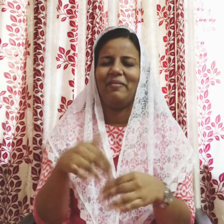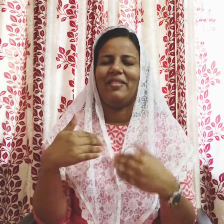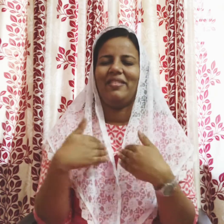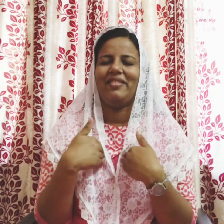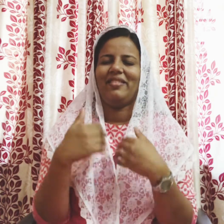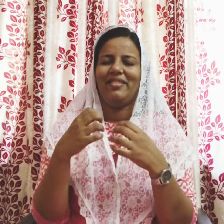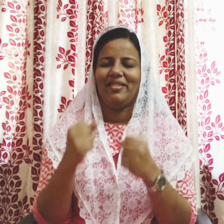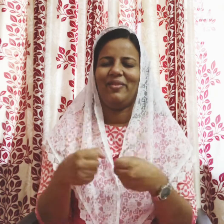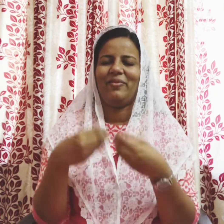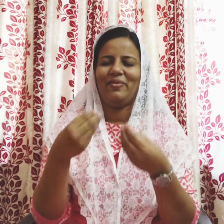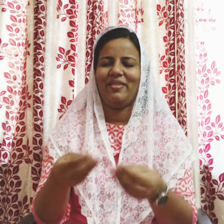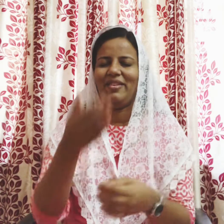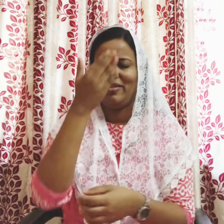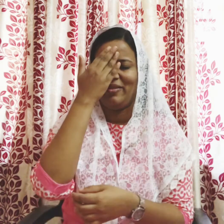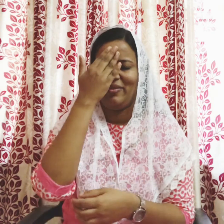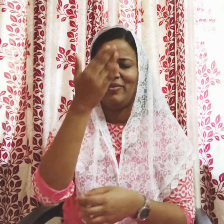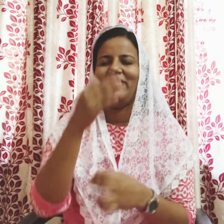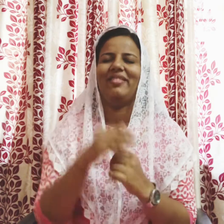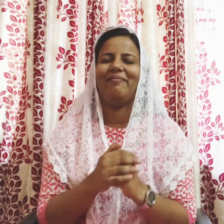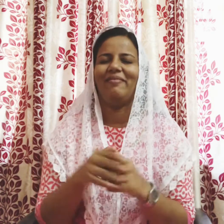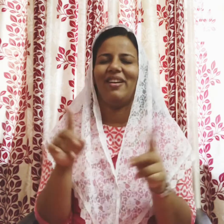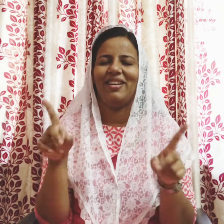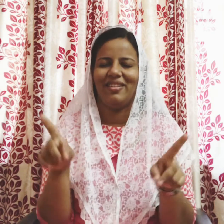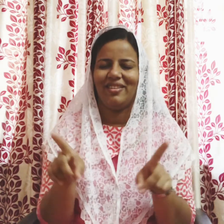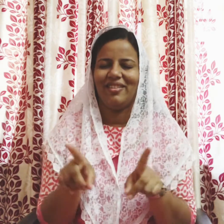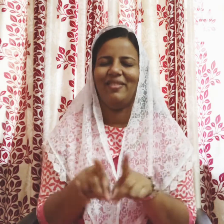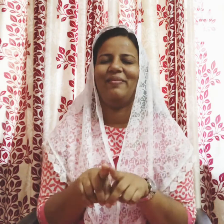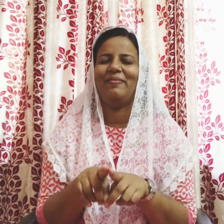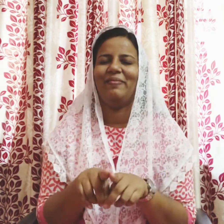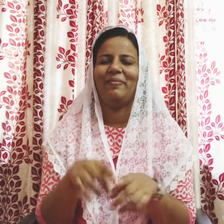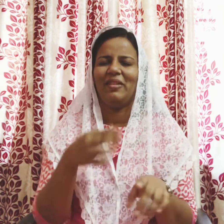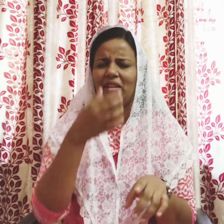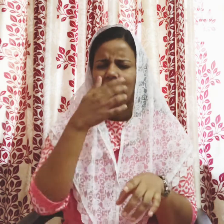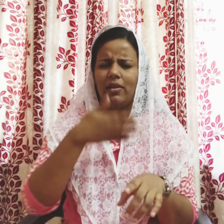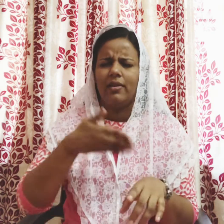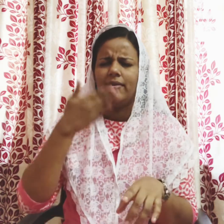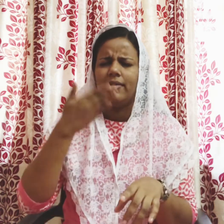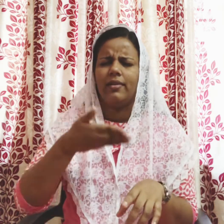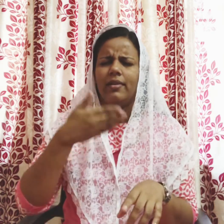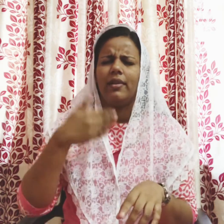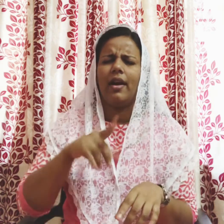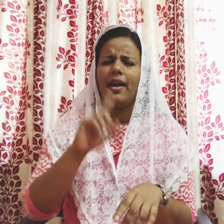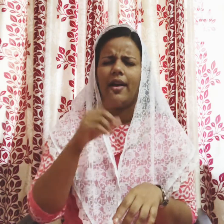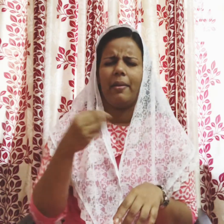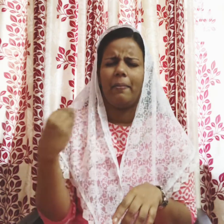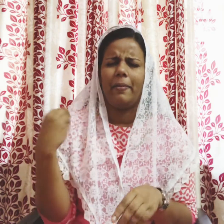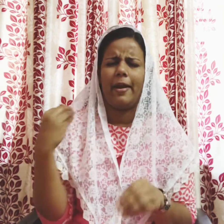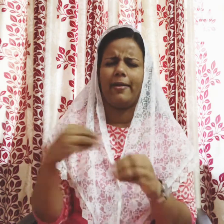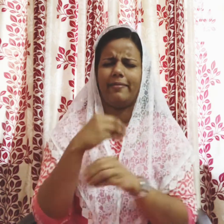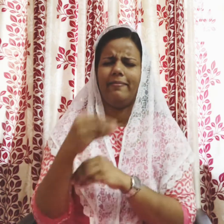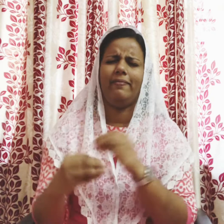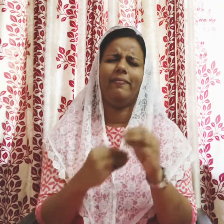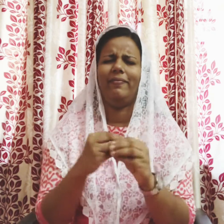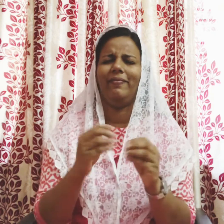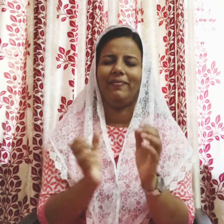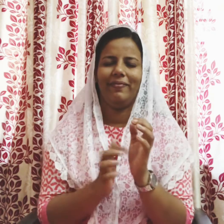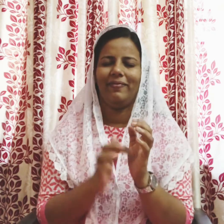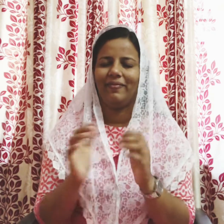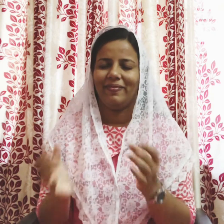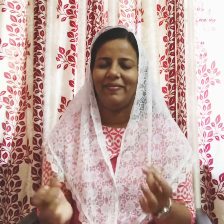പരിപൂർണ സൗഖ്യം കർത്താവ് കൊടുത്തിരിക്കുന്നതിനായിട്ട് സ്തോത്രം. അതുപോലെ കർത്താവേ, അവൻ ശ്വാസം എടുക്കുന്നതിന് ബുദ്ധിമുട്ട് അനുഭവപ്പെടുന്നവർക്ക് വേണ്ടി പ്രാർത്ഥിക്കുക. ഇന്ന്